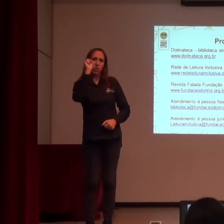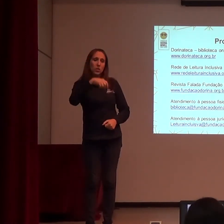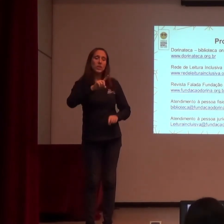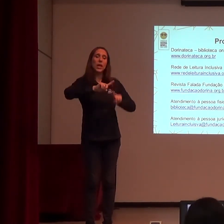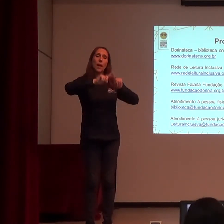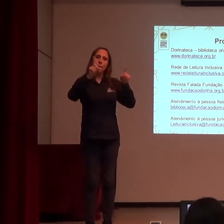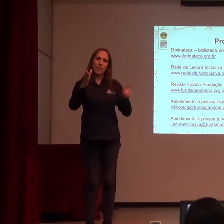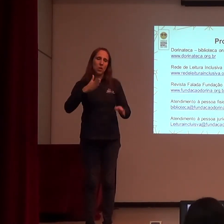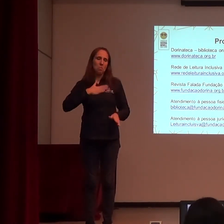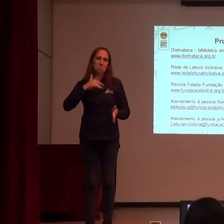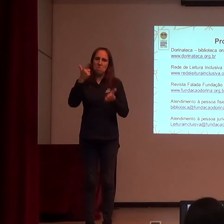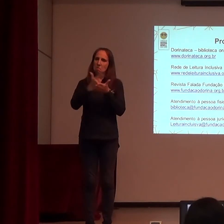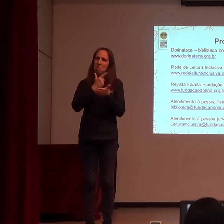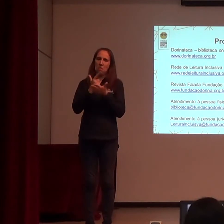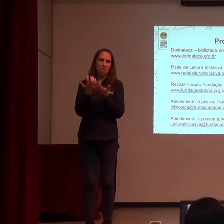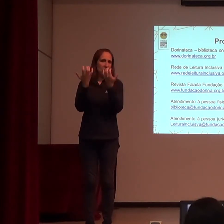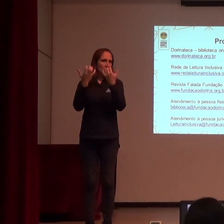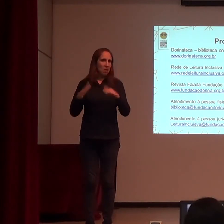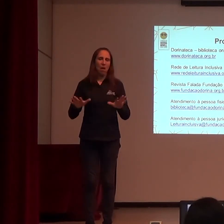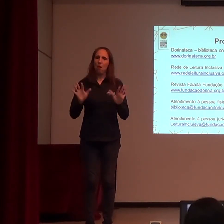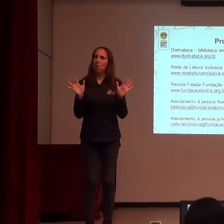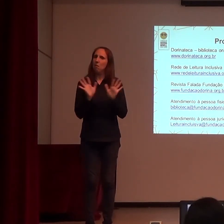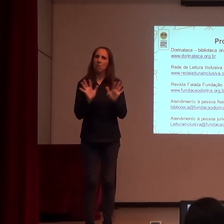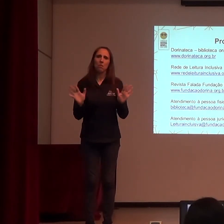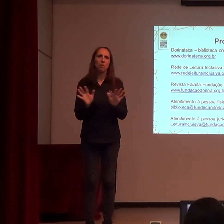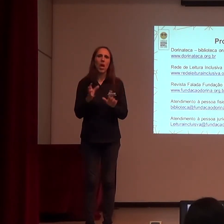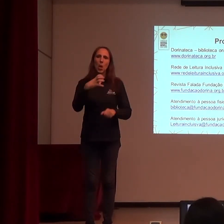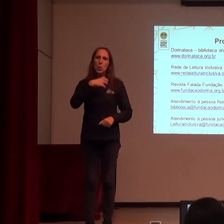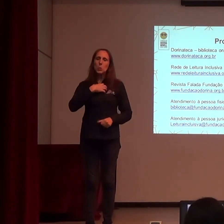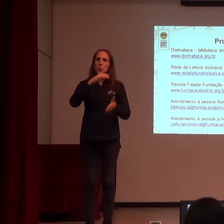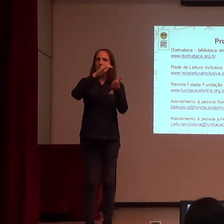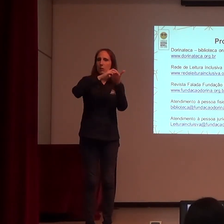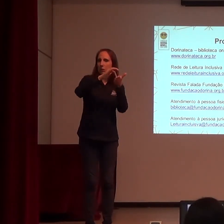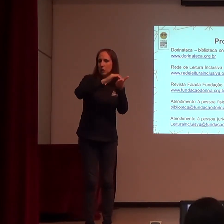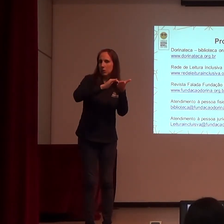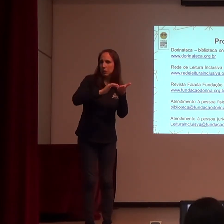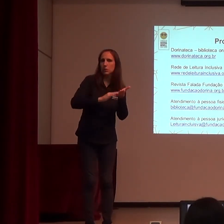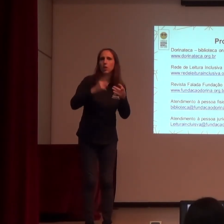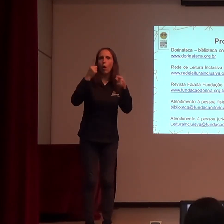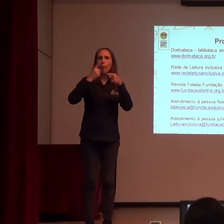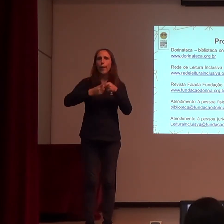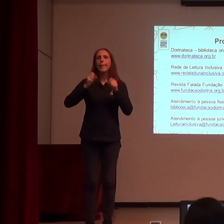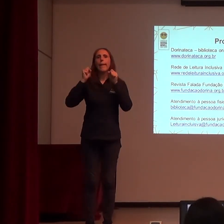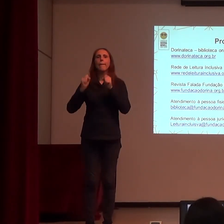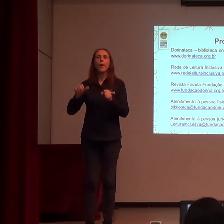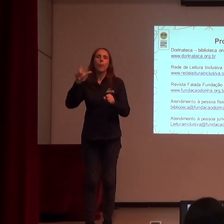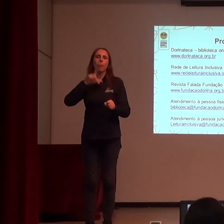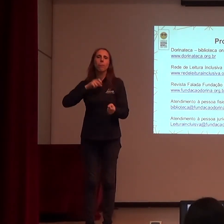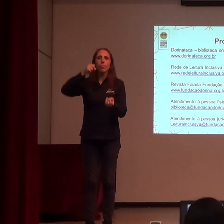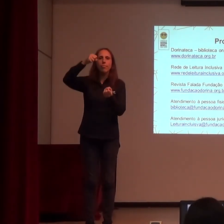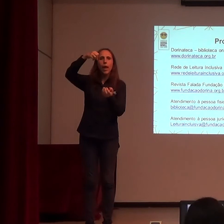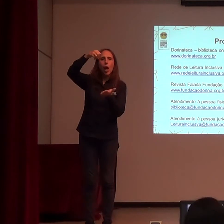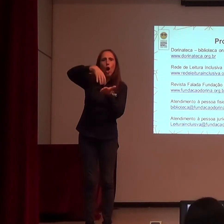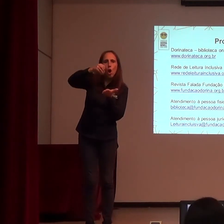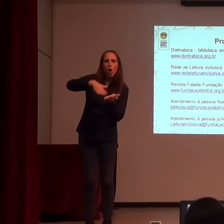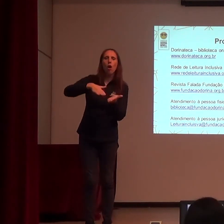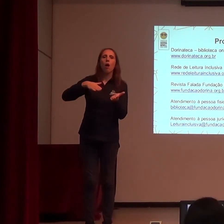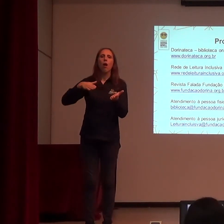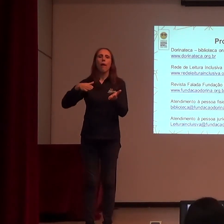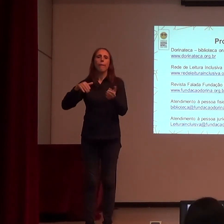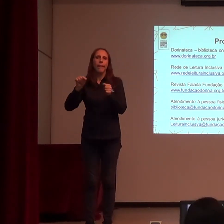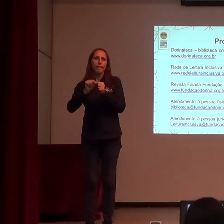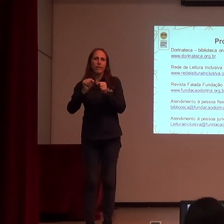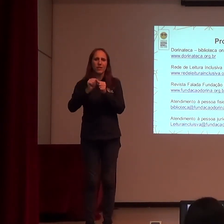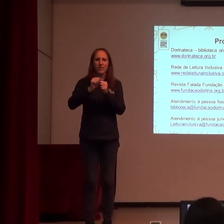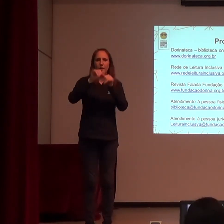eu não quero em formato digital, porque isso pode gerar cópias, facilitar a pirataria, etc. Então a gente